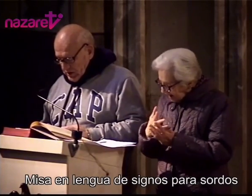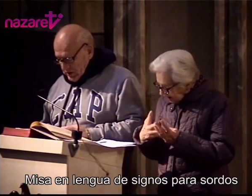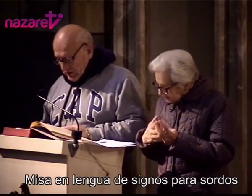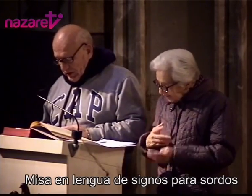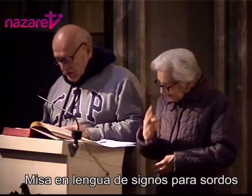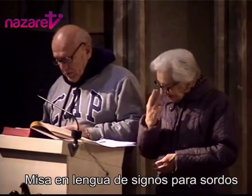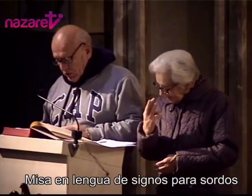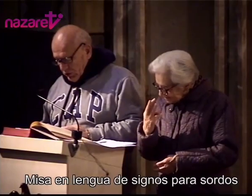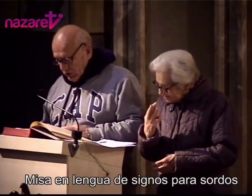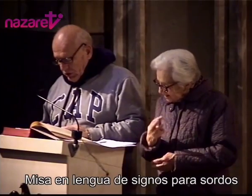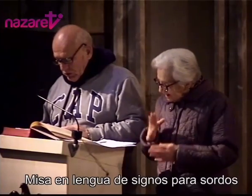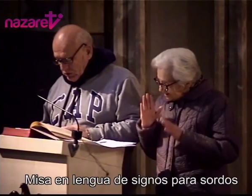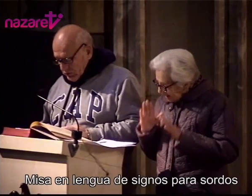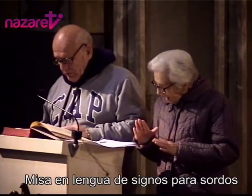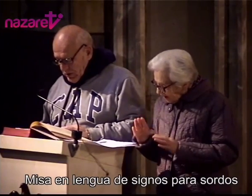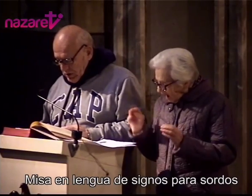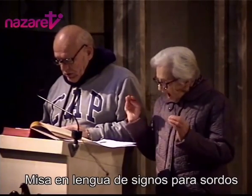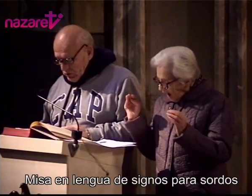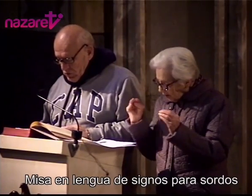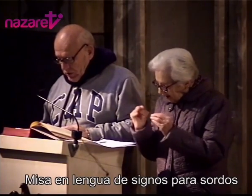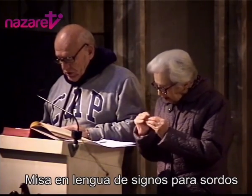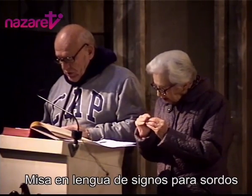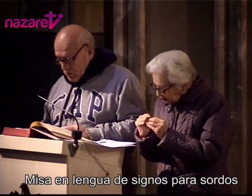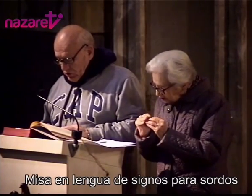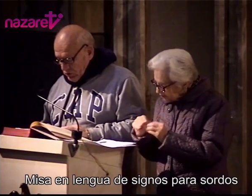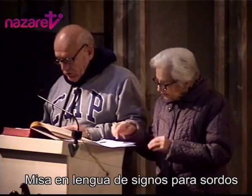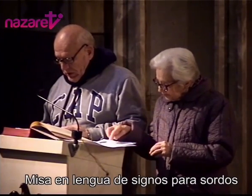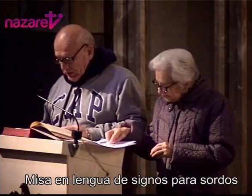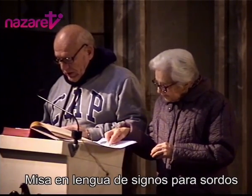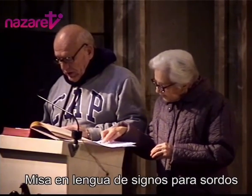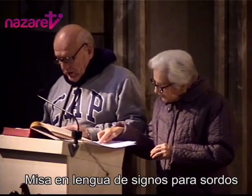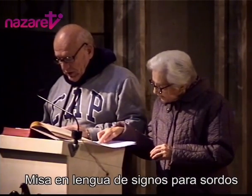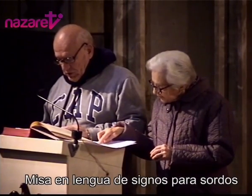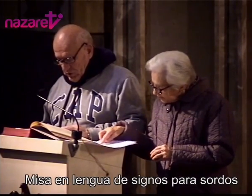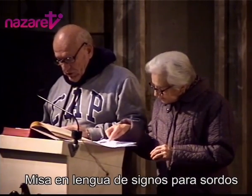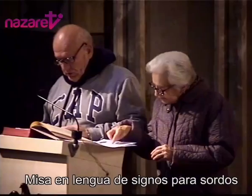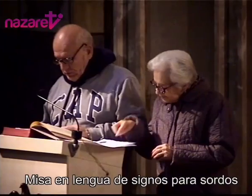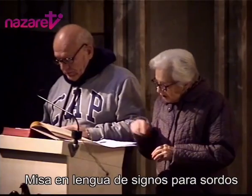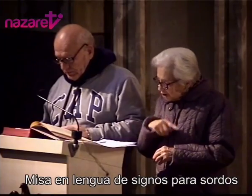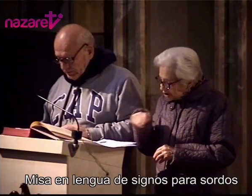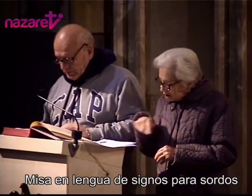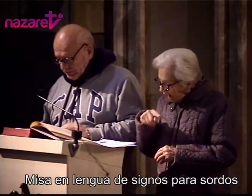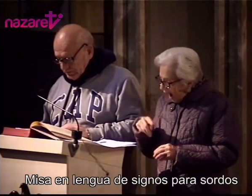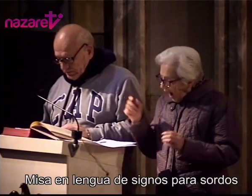Este es el testimonio de Dios, un testimonio acerca de su Hijo.